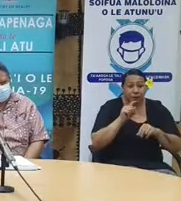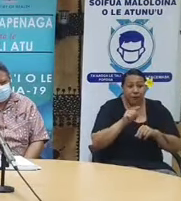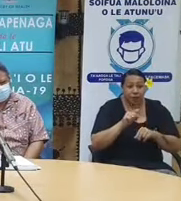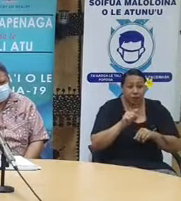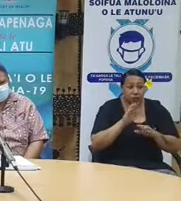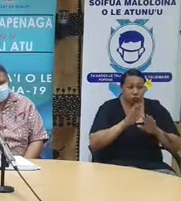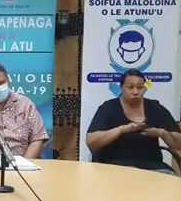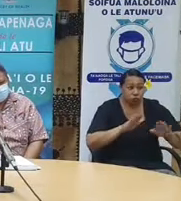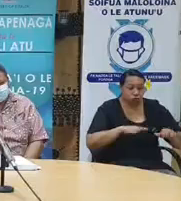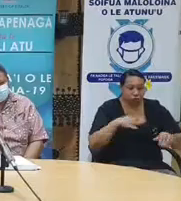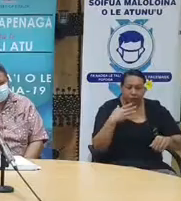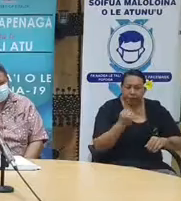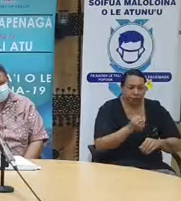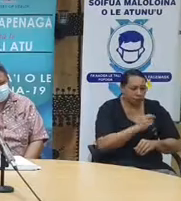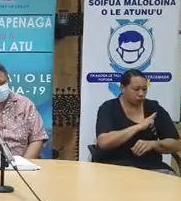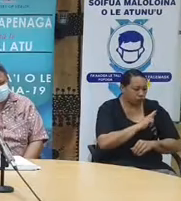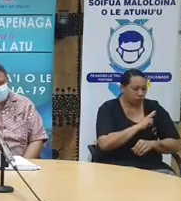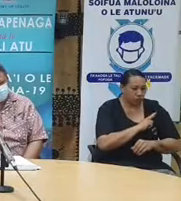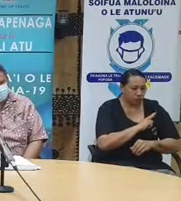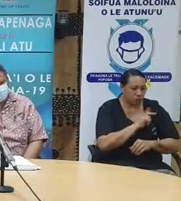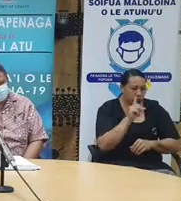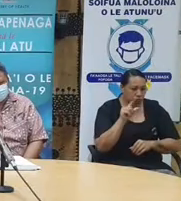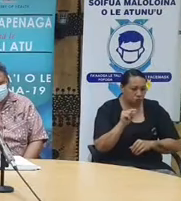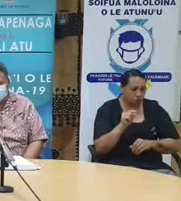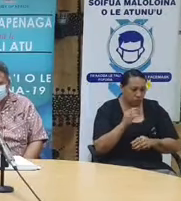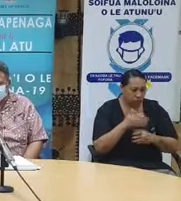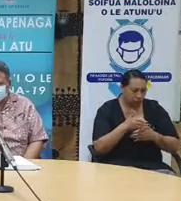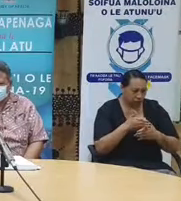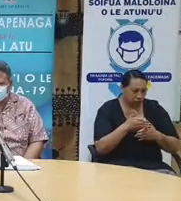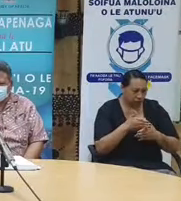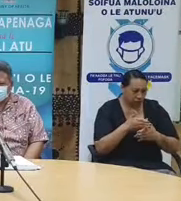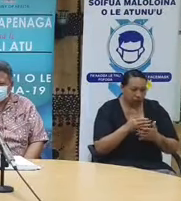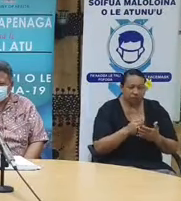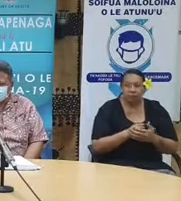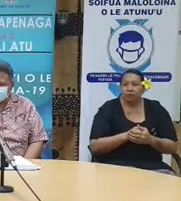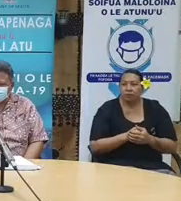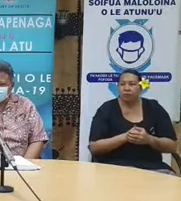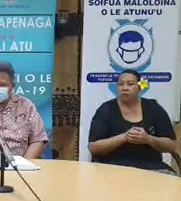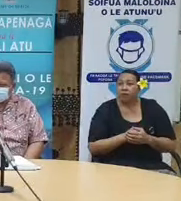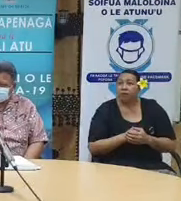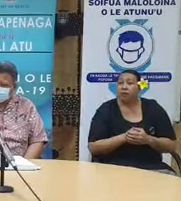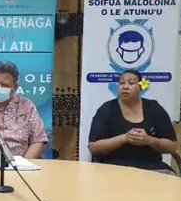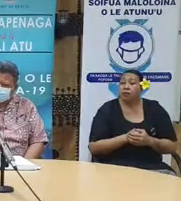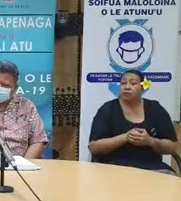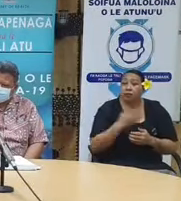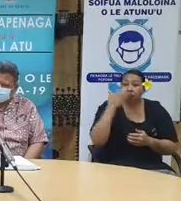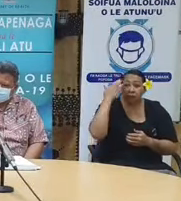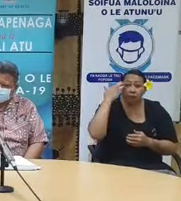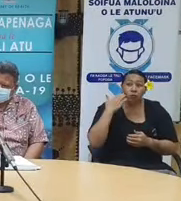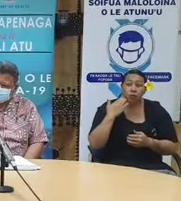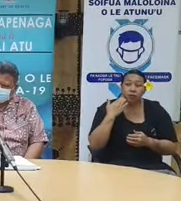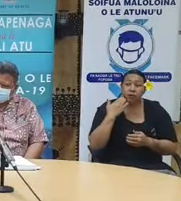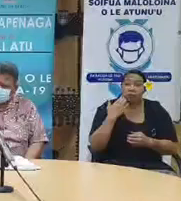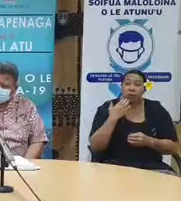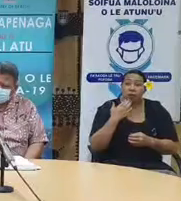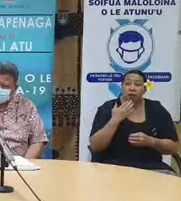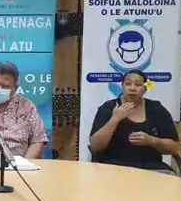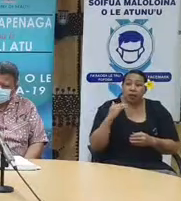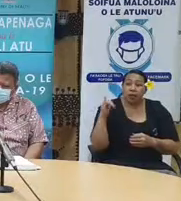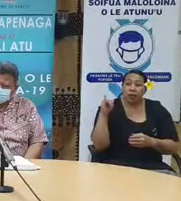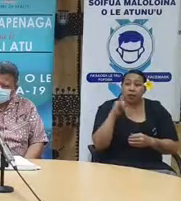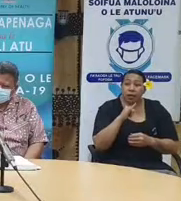long tua ia o fa pula nga le ole ole mata u pula ama mole fio mal malanga le a e mai mani se la to